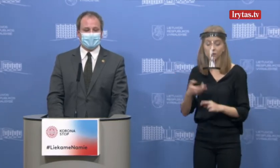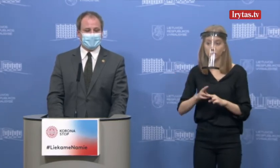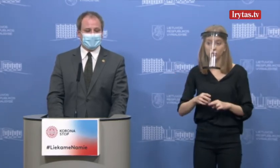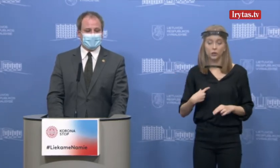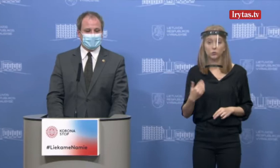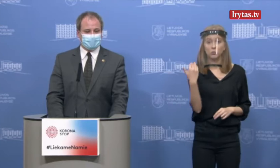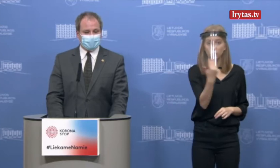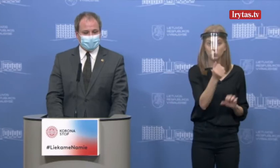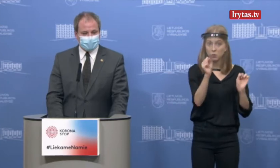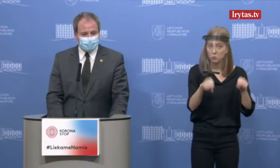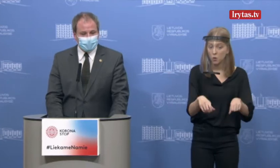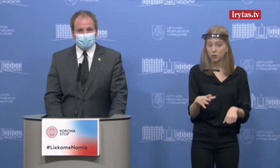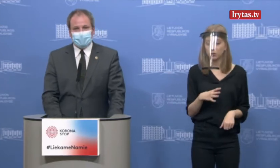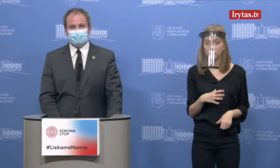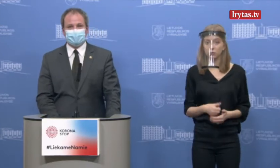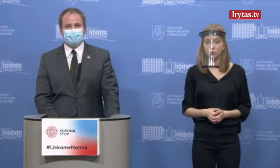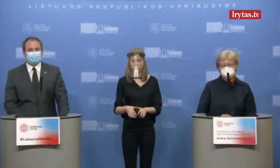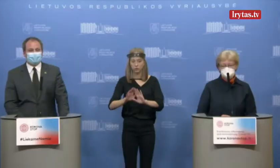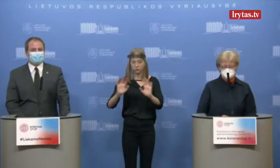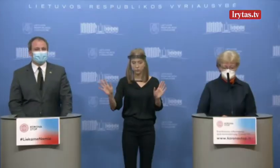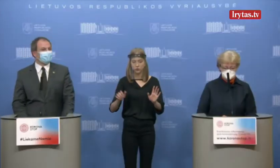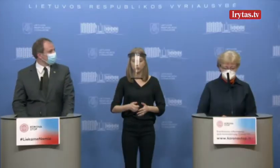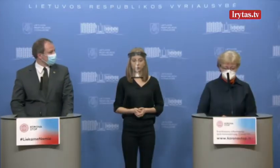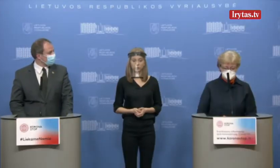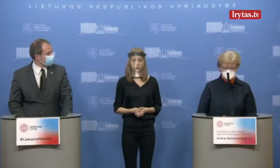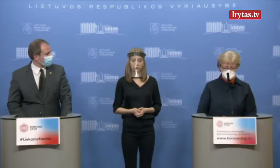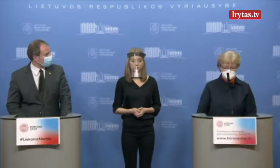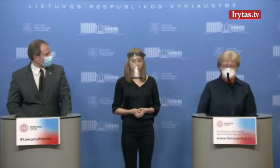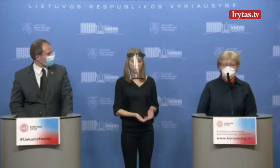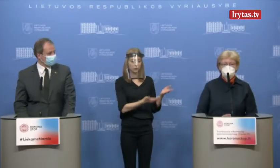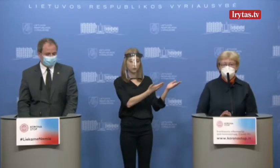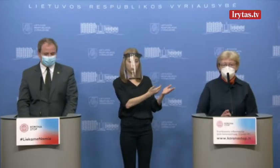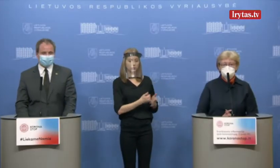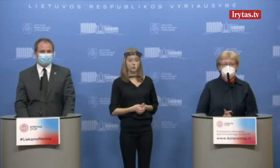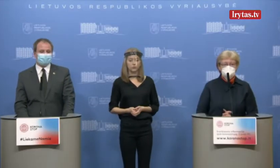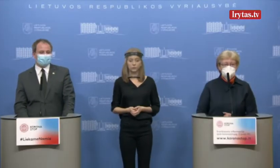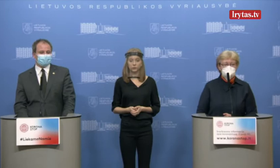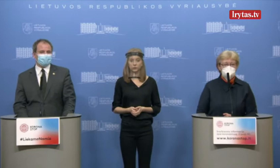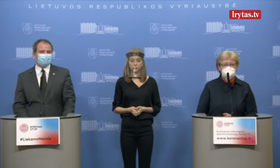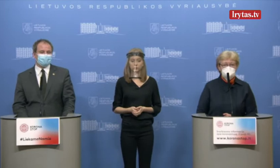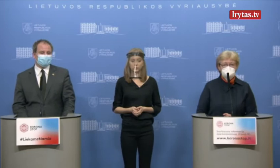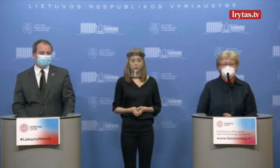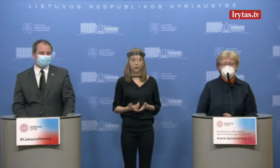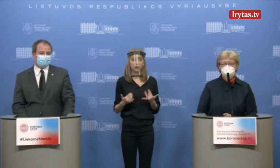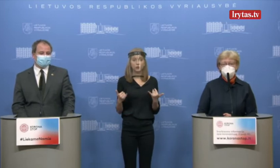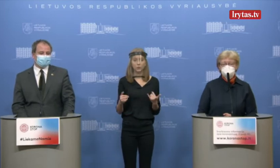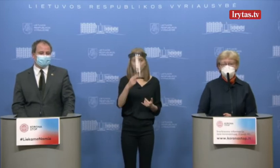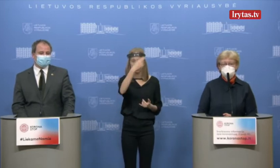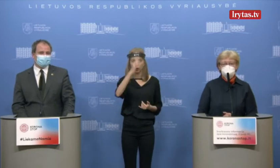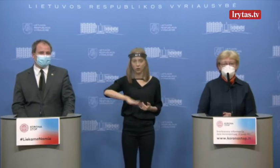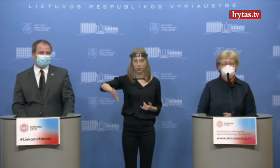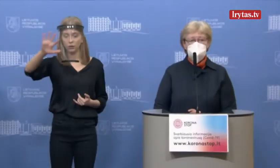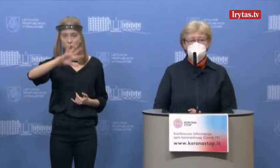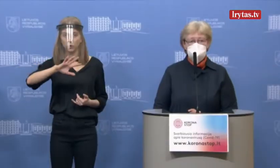galimybės. Tai kol kas tiek galiu pasakyti. Taip, daiva, prašau. Taip, kadangi Lietuvoje yra apie du